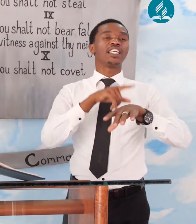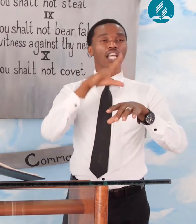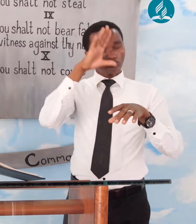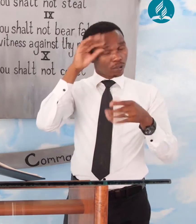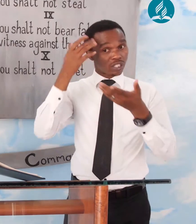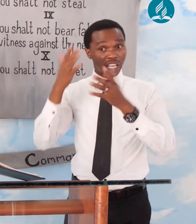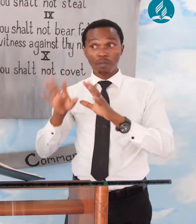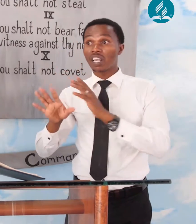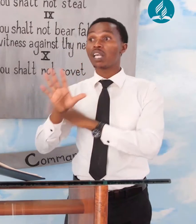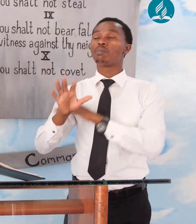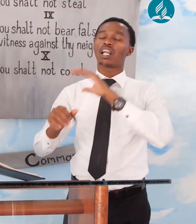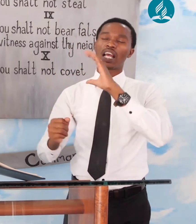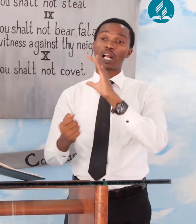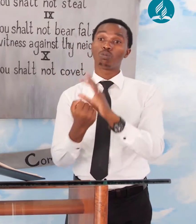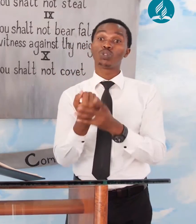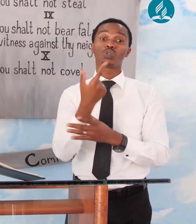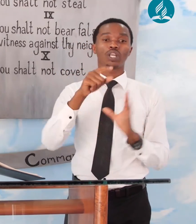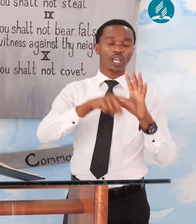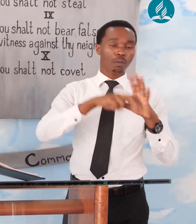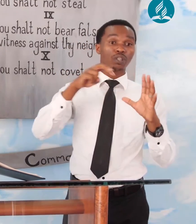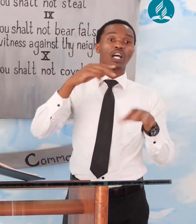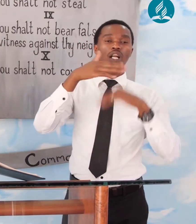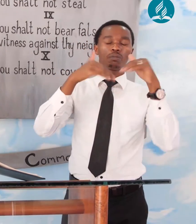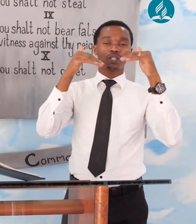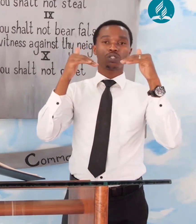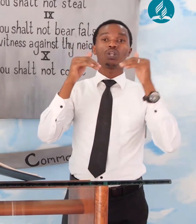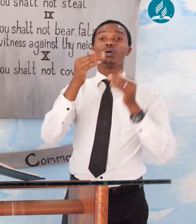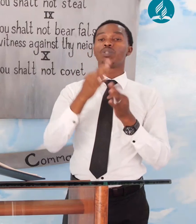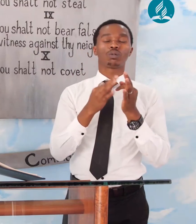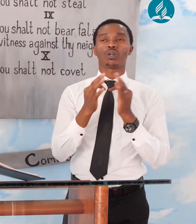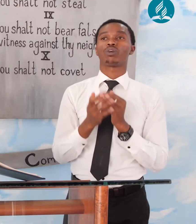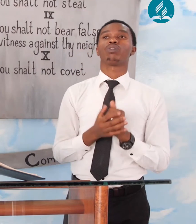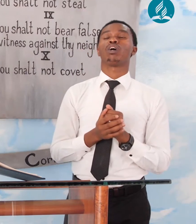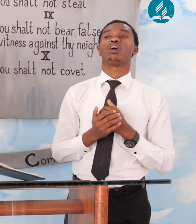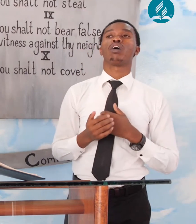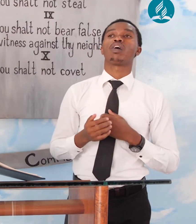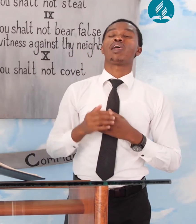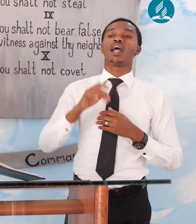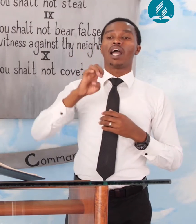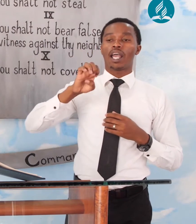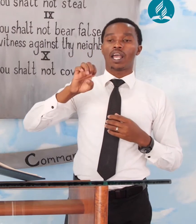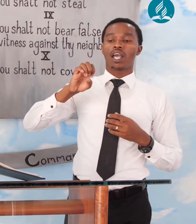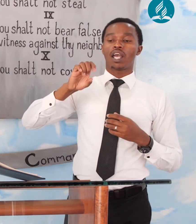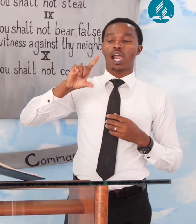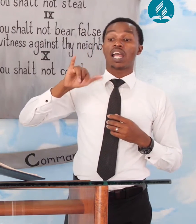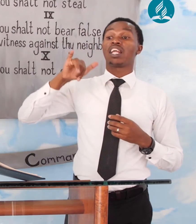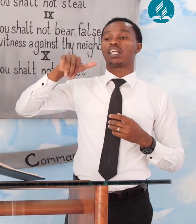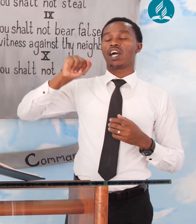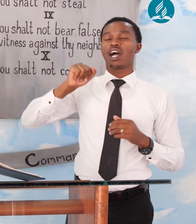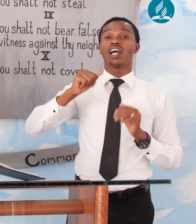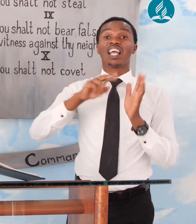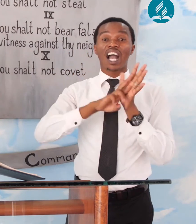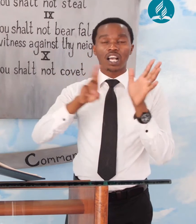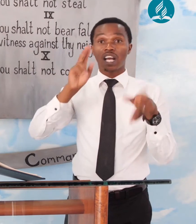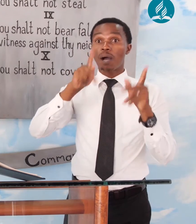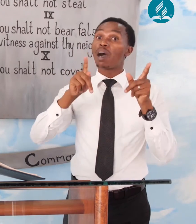imujyana mu ijuru bivuze rero ngo Eliya yarahagarariye abantu bazajya mu ijuru badapfuye abo